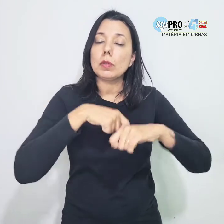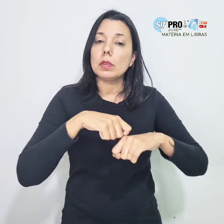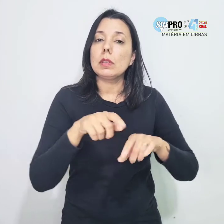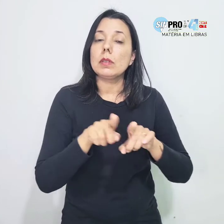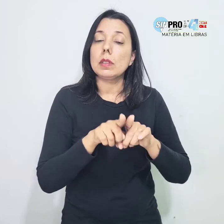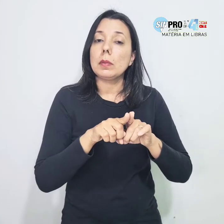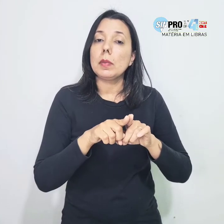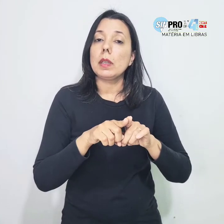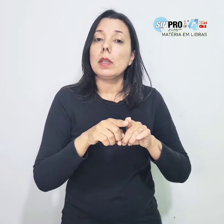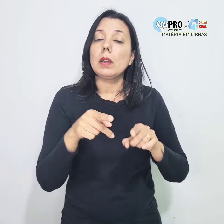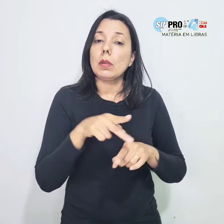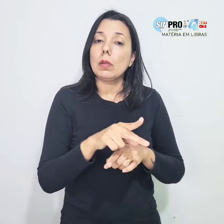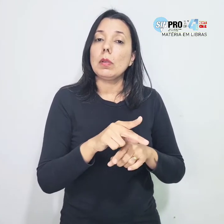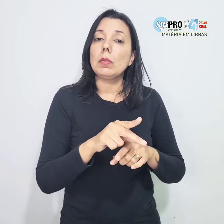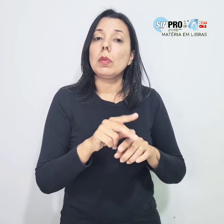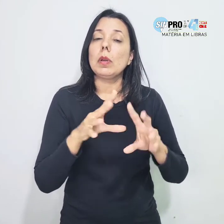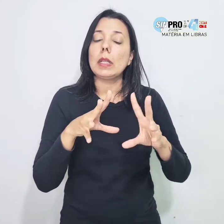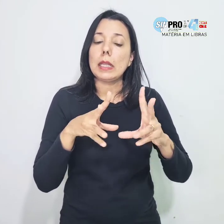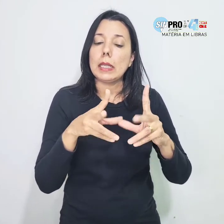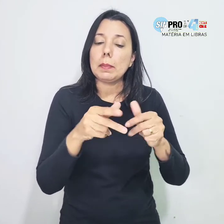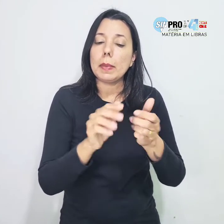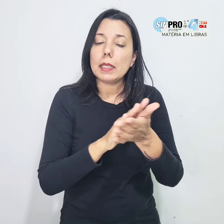a constante higienização das mãos.